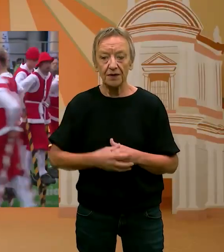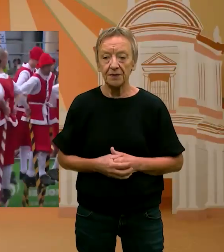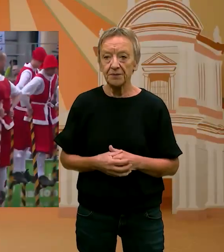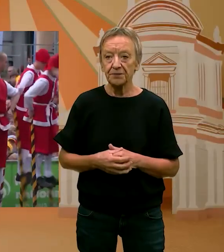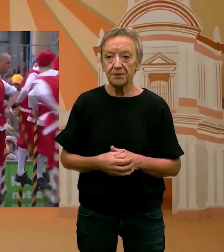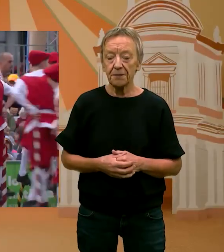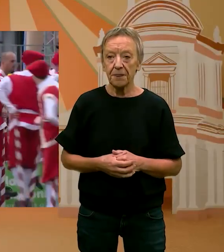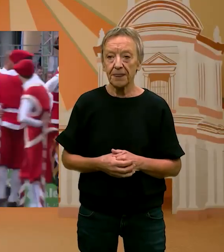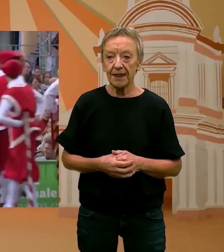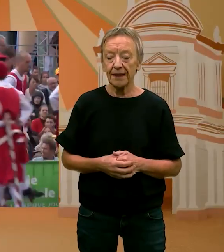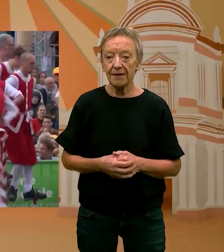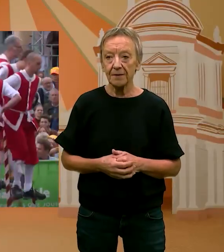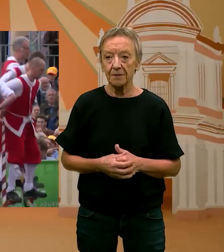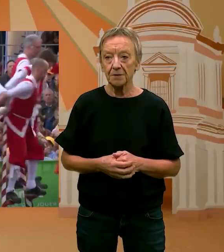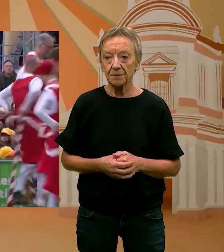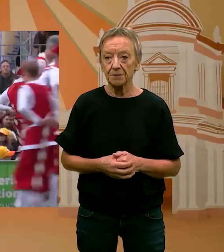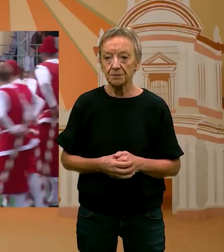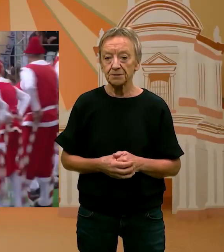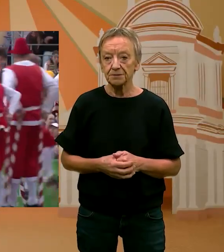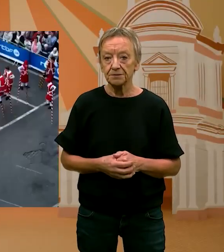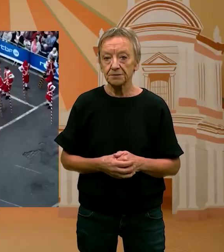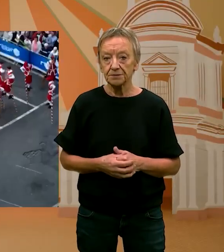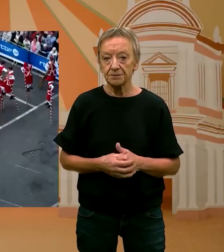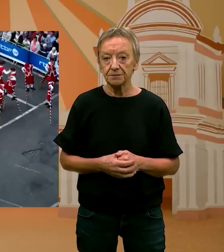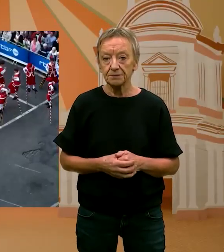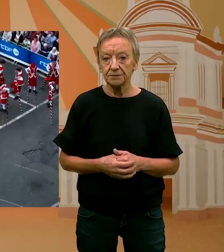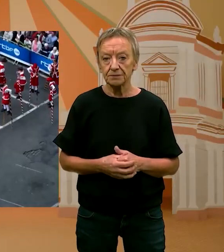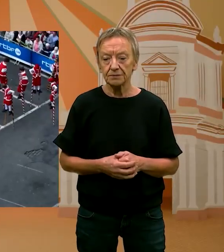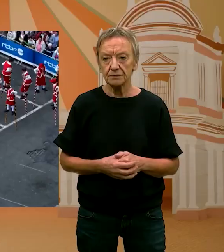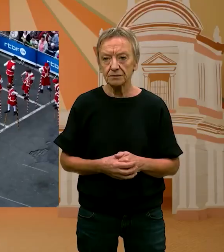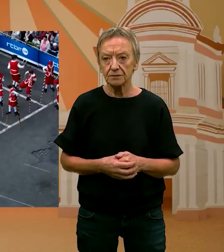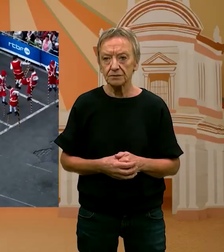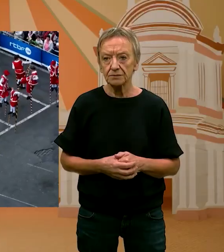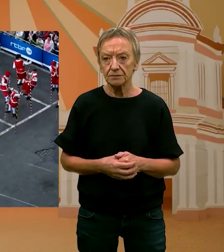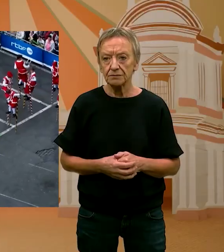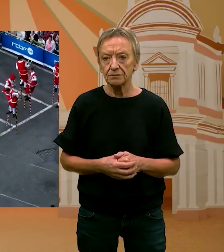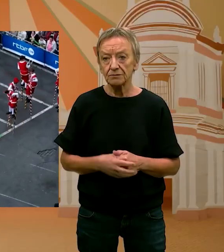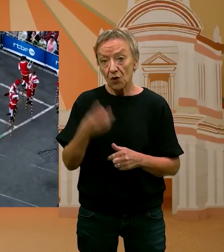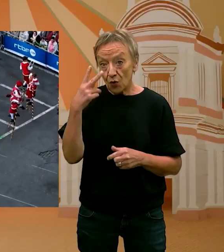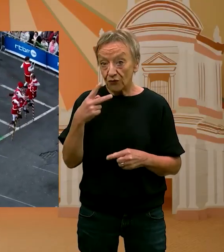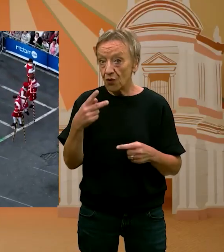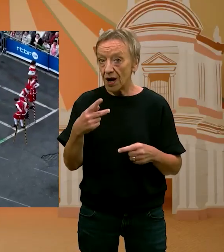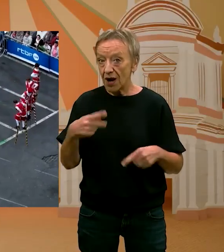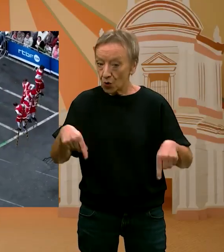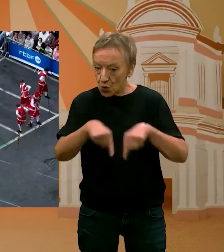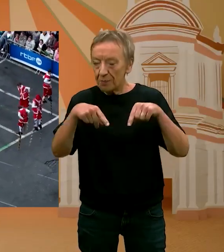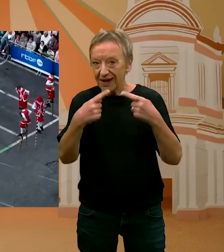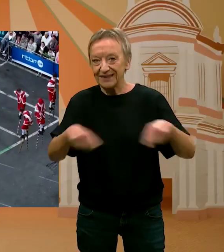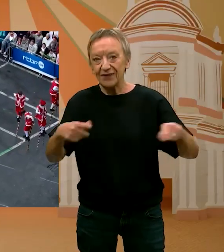secourir, ça devient plus compliqué pour lui. On voit aussi que c'est un combat intergénérationnel avec pas mal de jeunes. La relève est là, un mélange